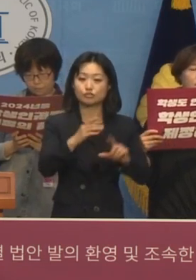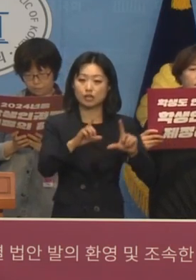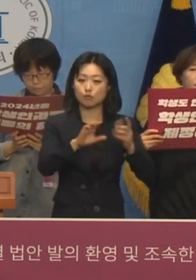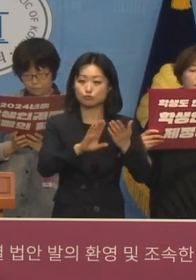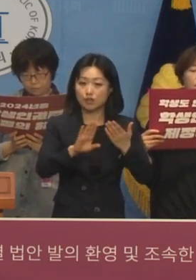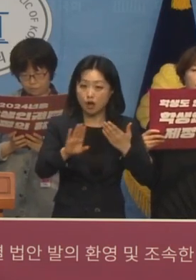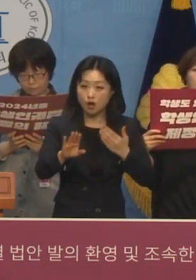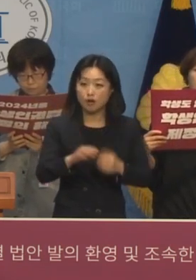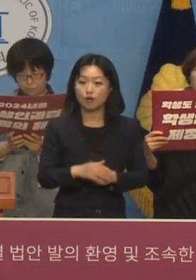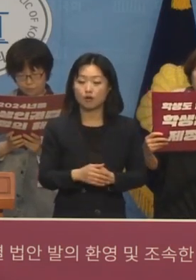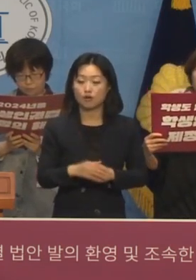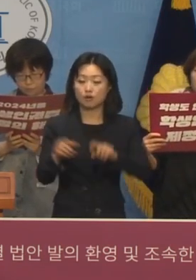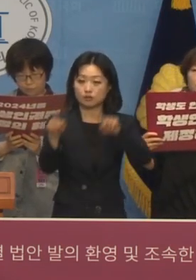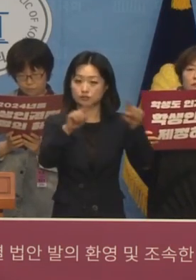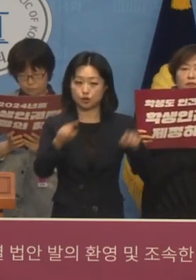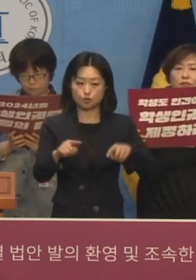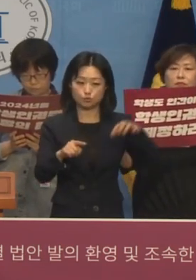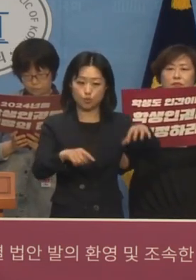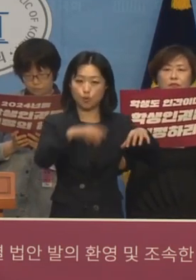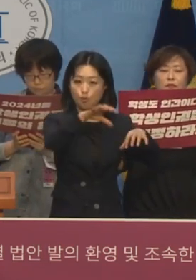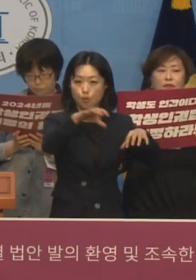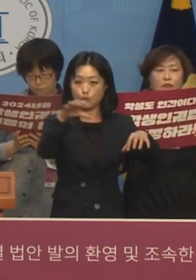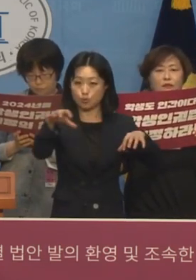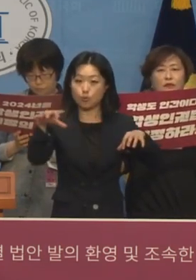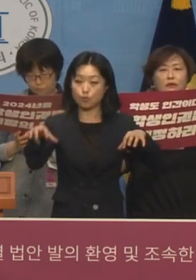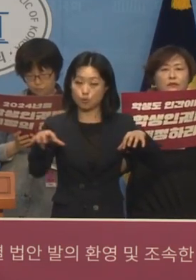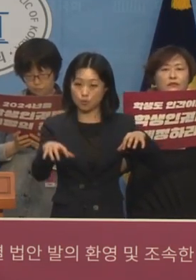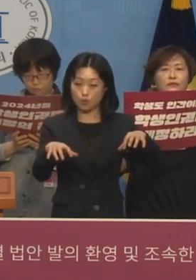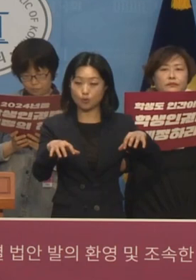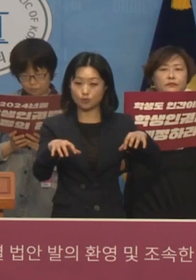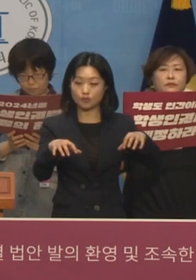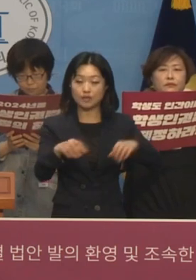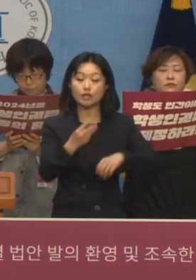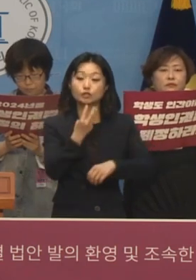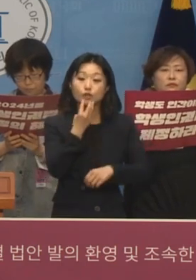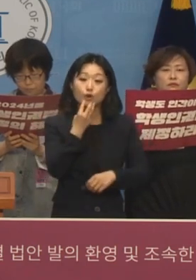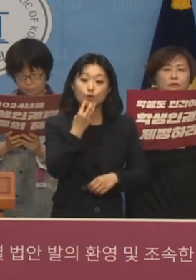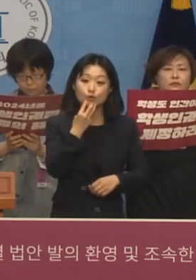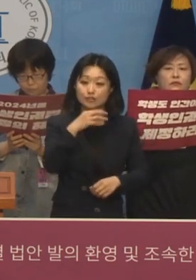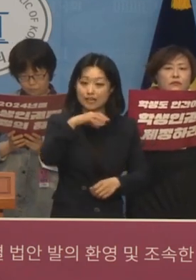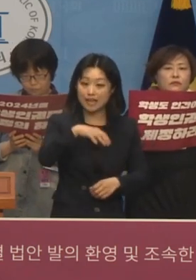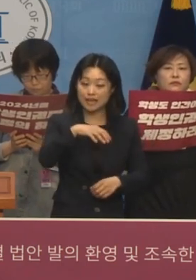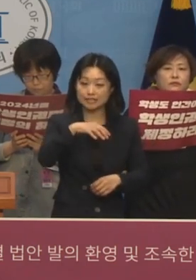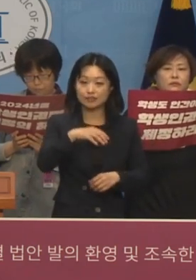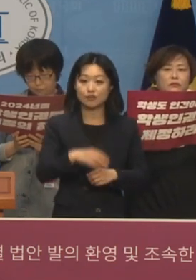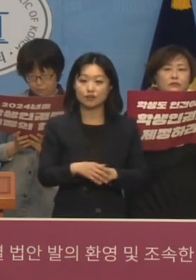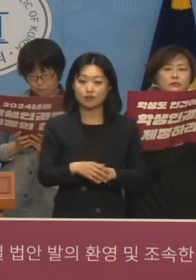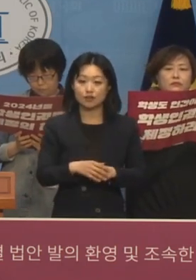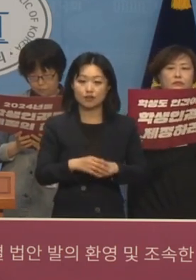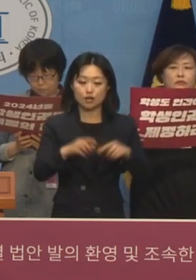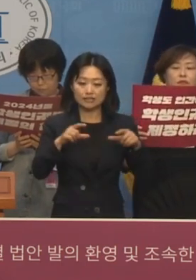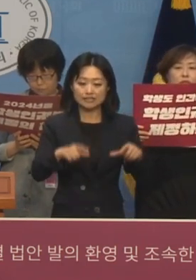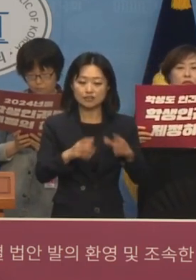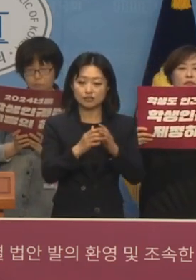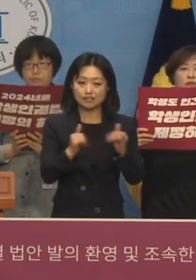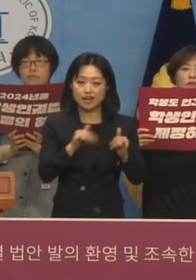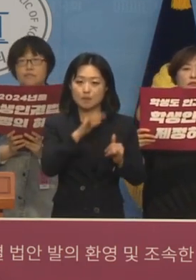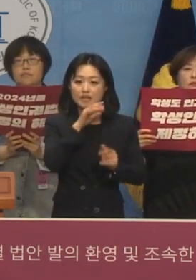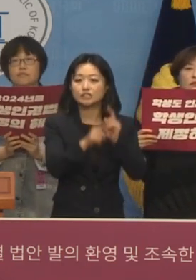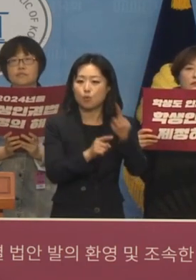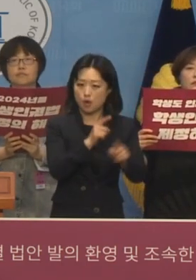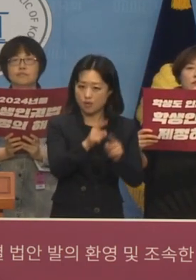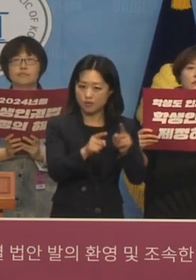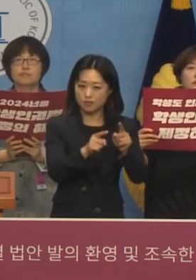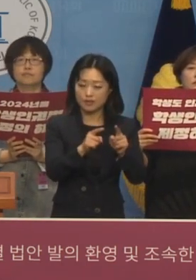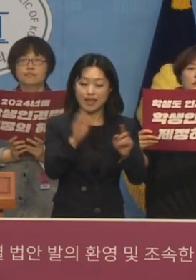2009년부터 전국 곳곳에서 다양한 형식으로, 특히 서울 같은 경우는 주민청원 형식으로 학생